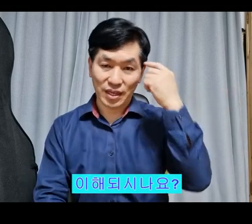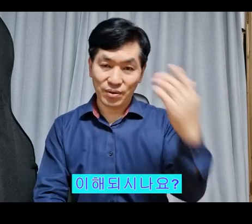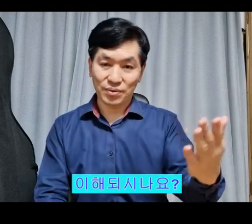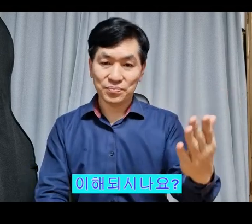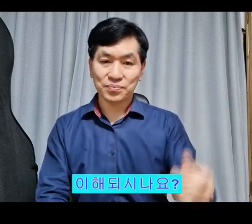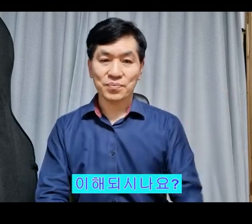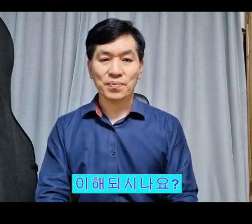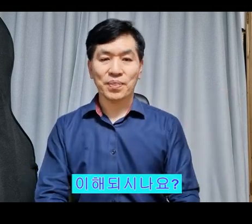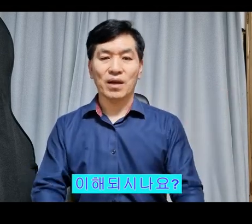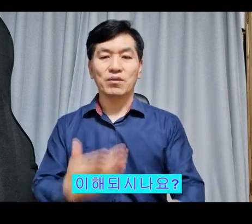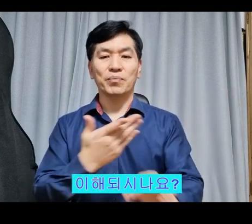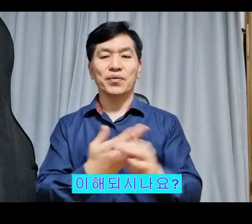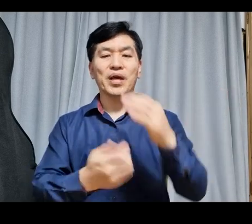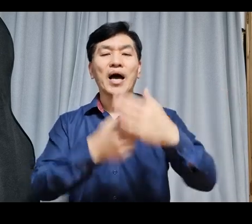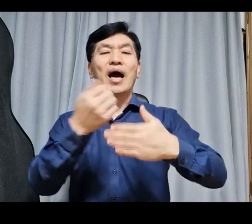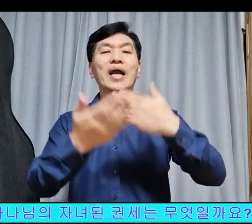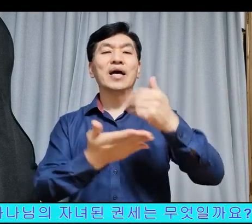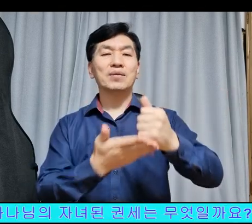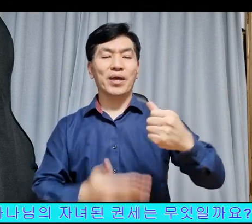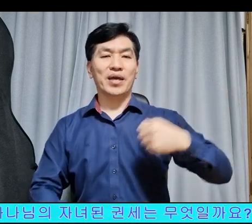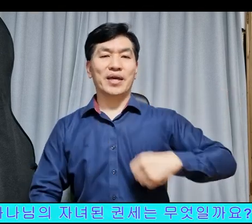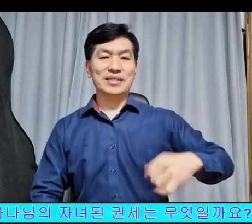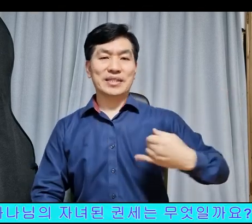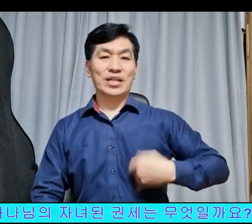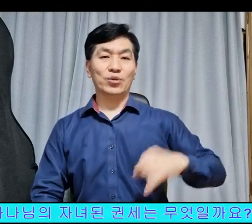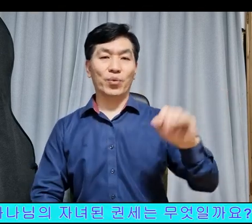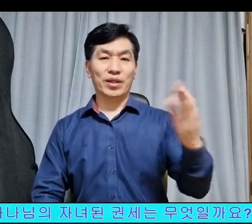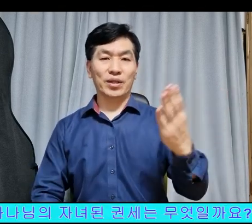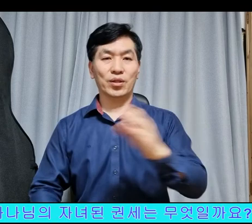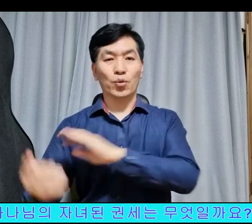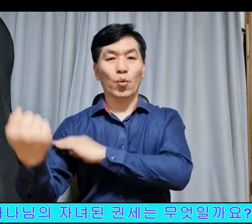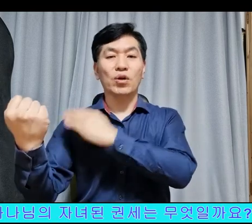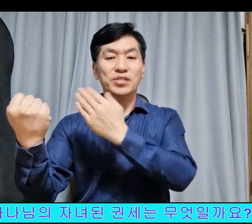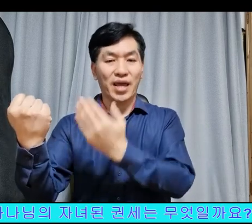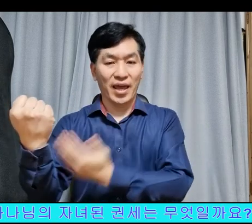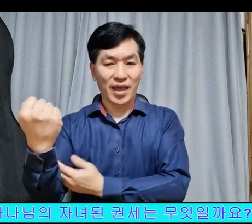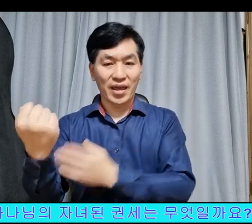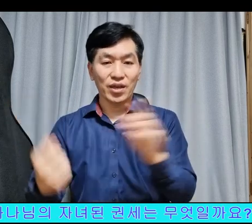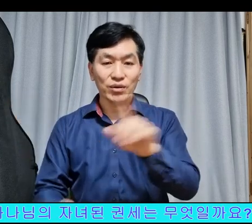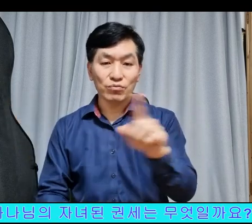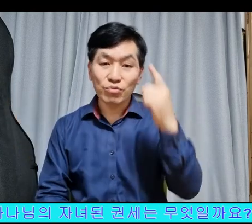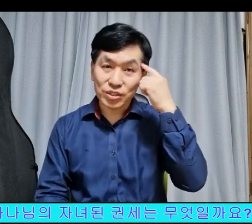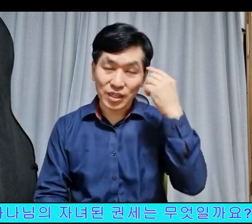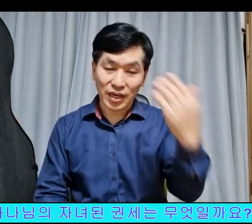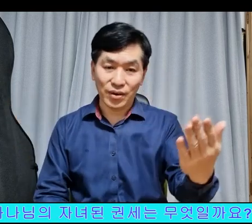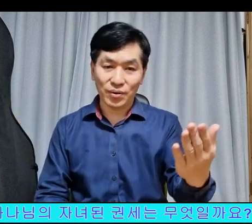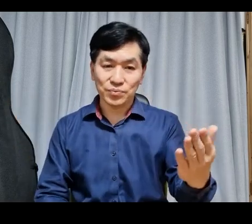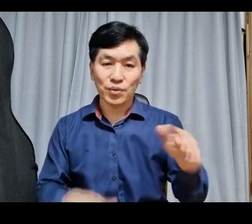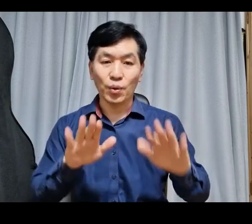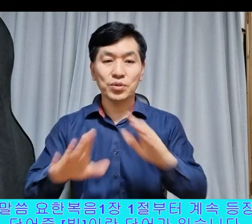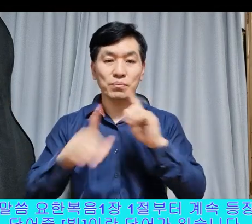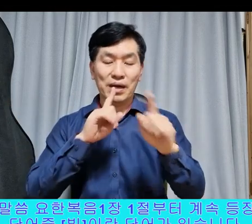이해되시나요? 그러면 하나님의 자녀된 권세 무엇일까요? 오늘